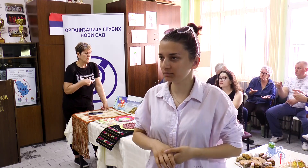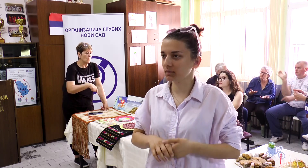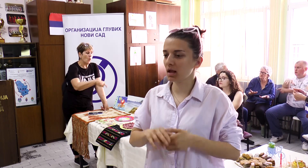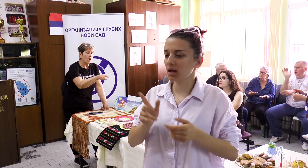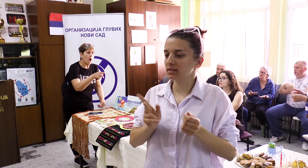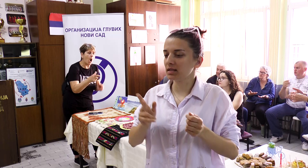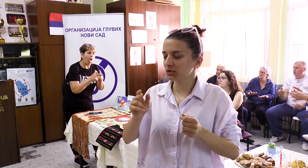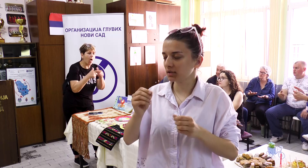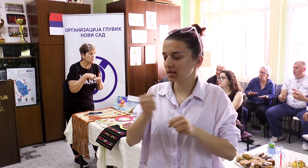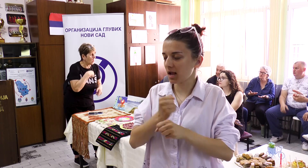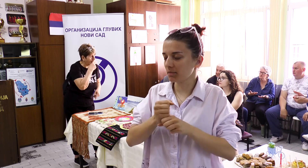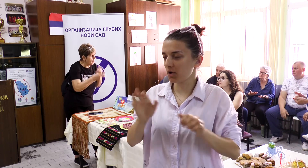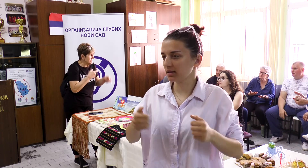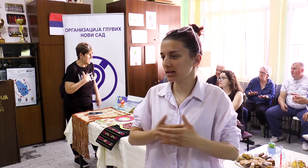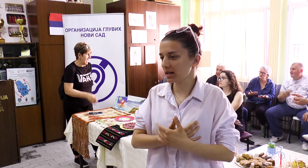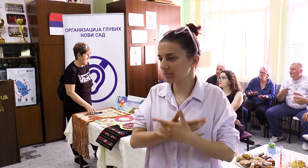pravljenje origamija,